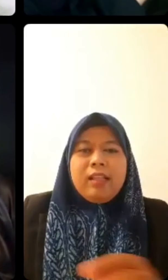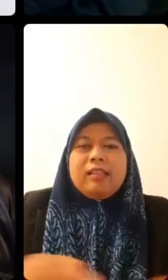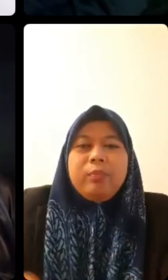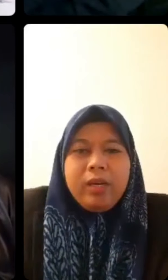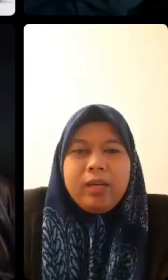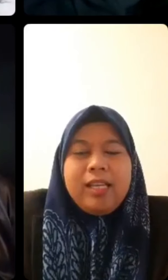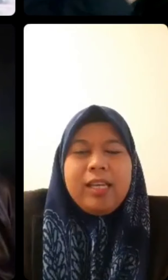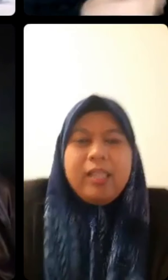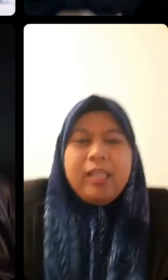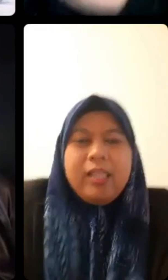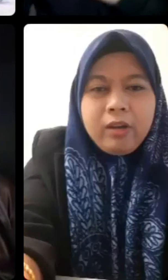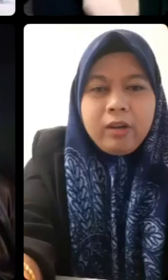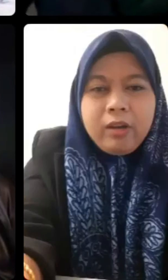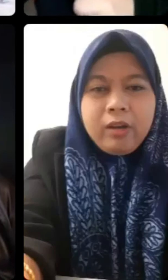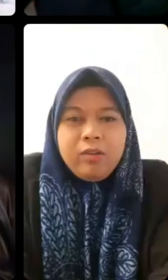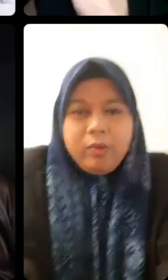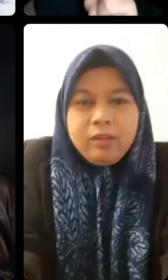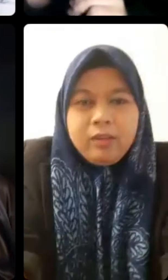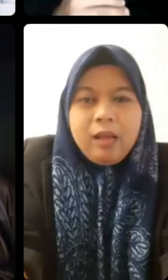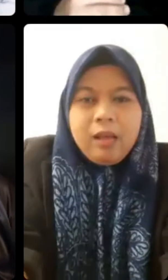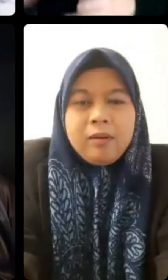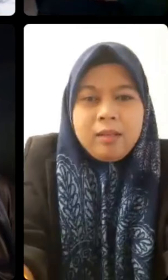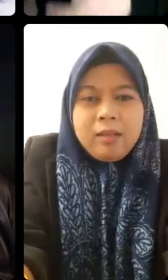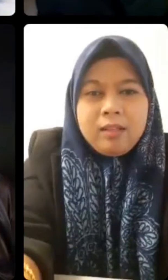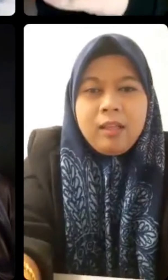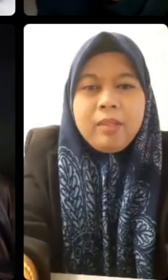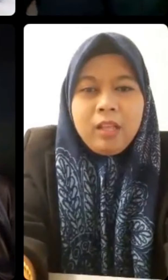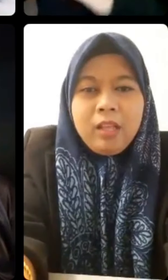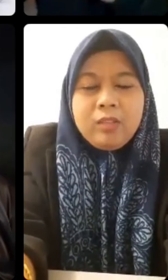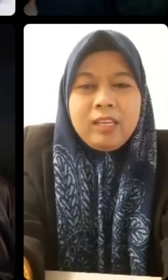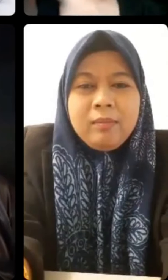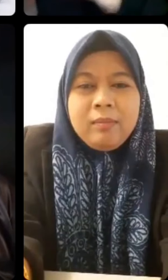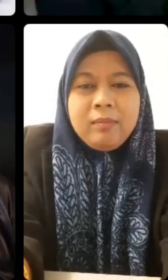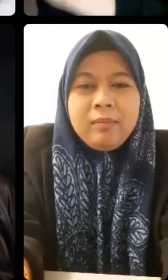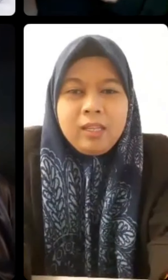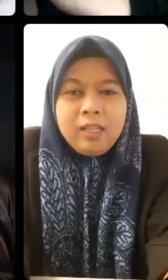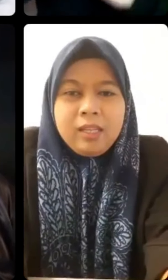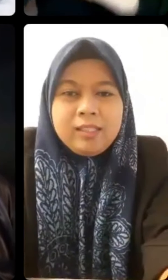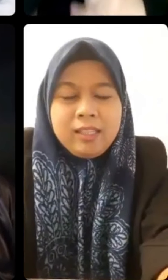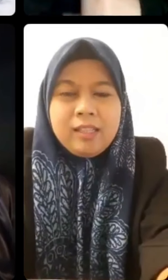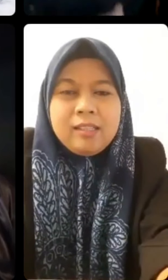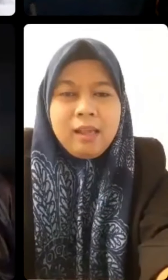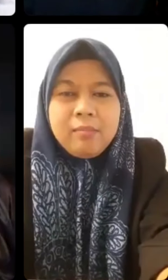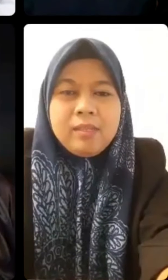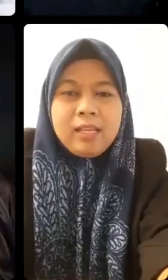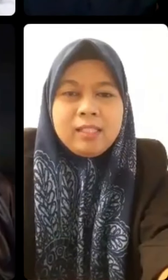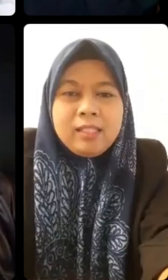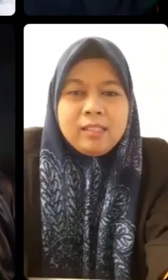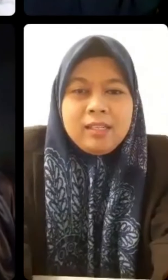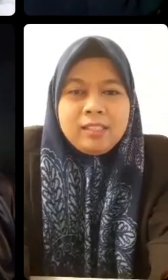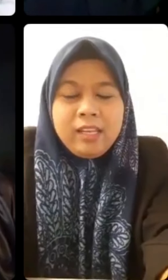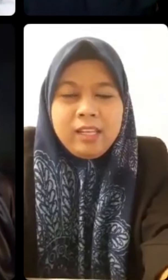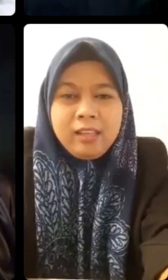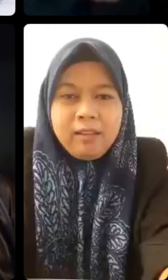setiap orang tak sempurna. Jadi kita yang OKU ni pun tak minta untuk jadi macam ni. Kita sama